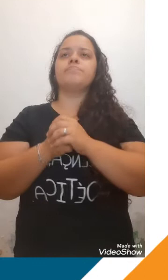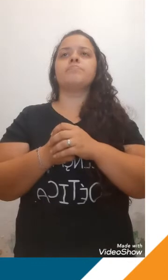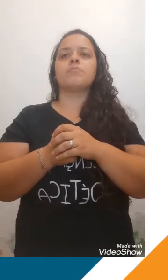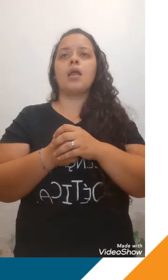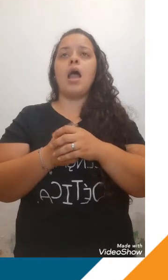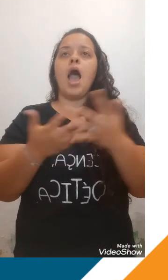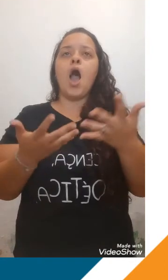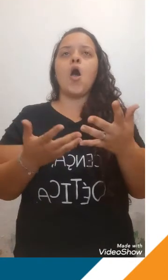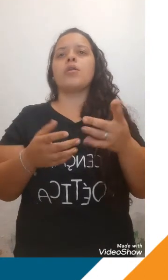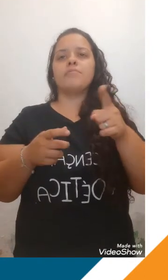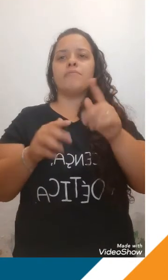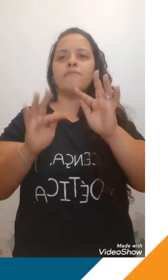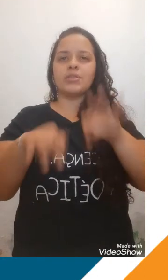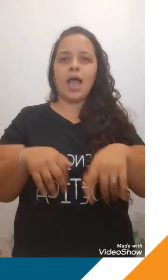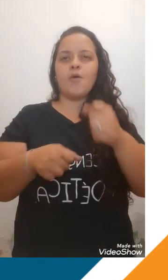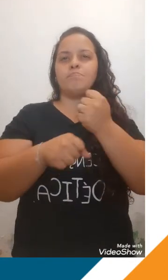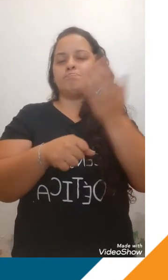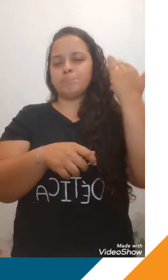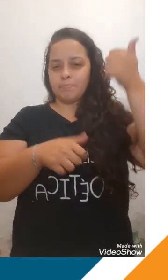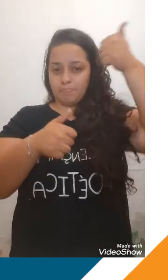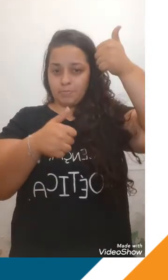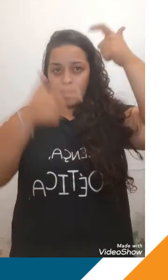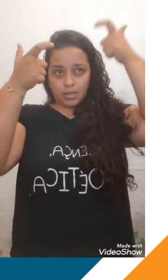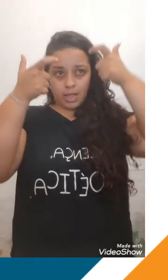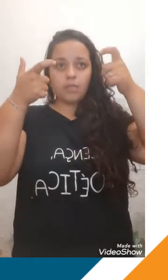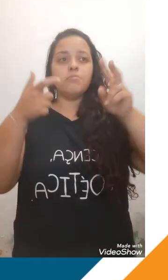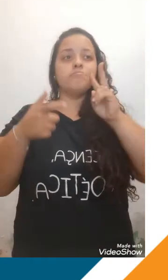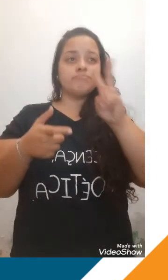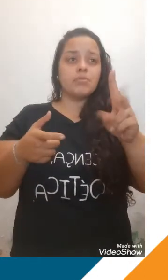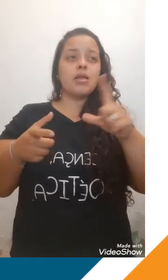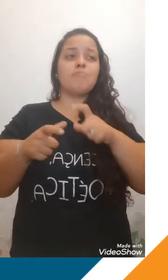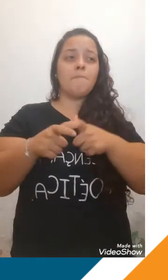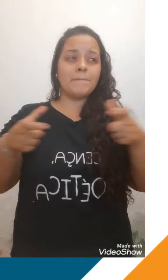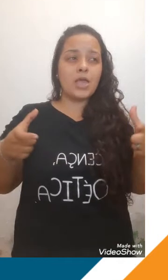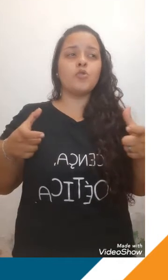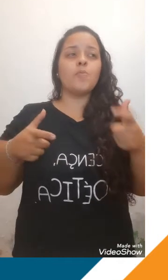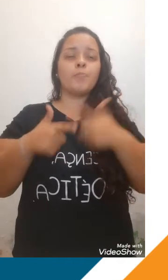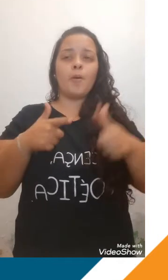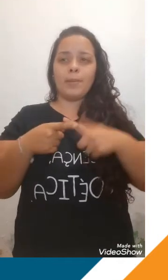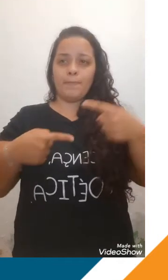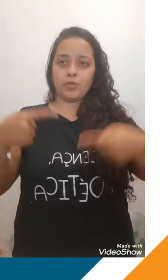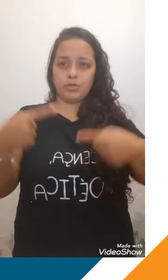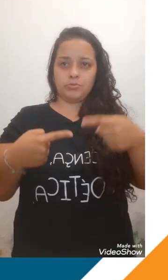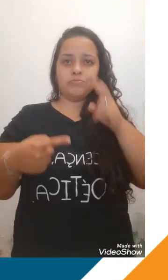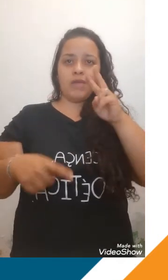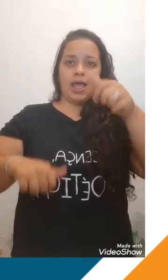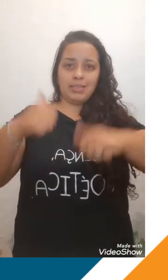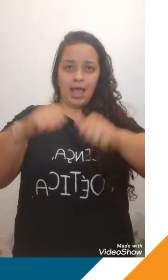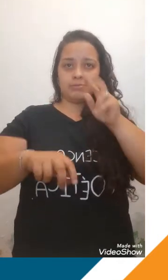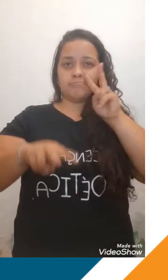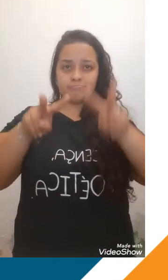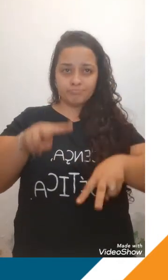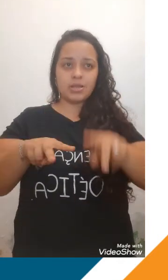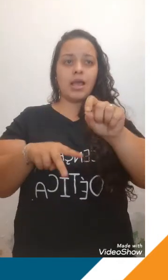questão. Os anos finais do primeiro reinado se caracterizaram pelo aumento da tensão política. Nesse sentido, a análise dos episódios